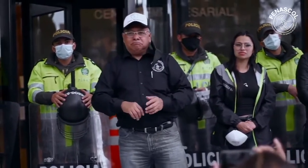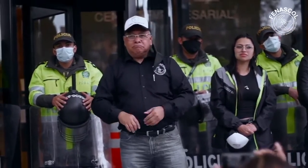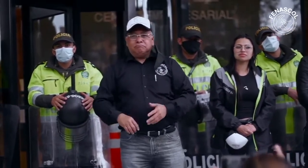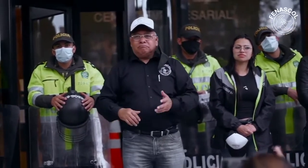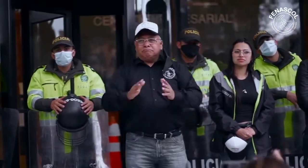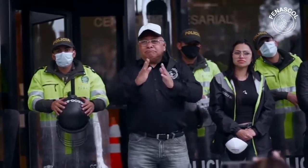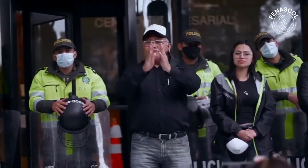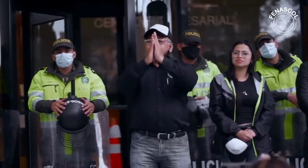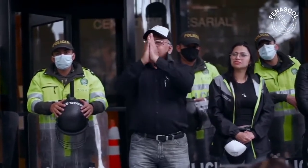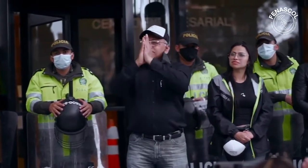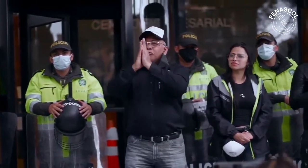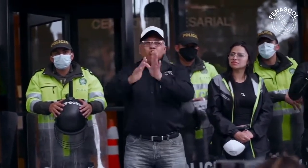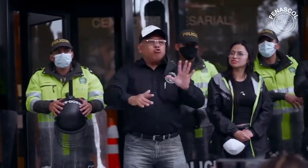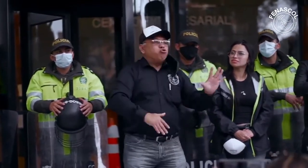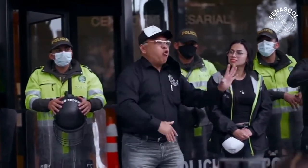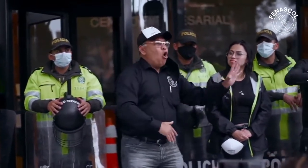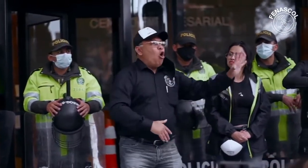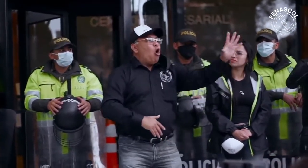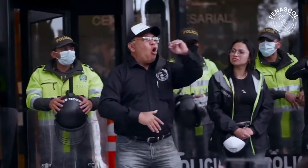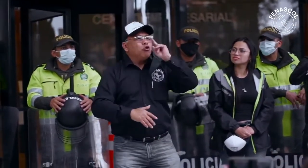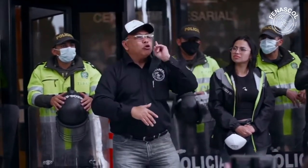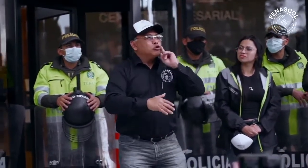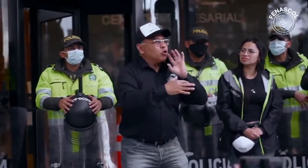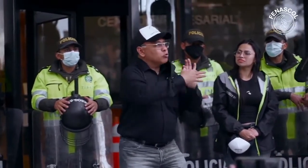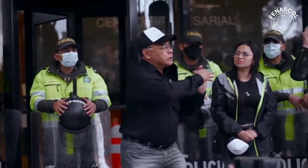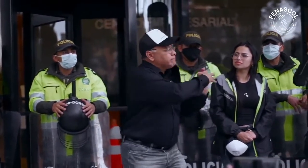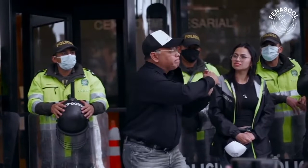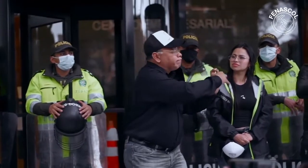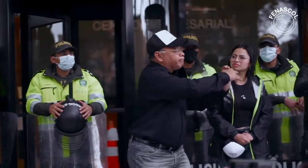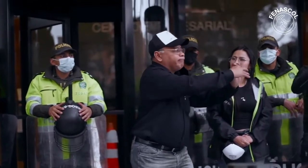seguirles dando la información sobre lo que hoy acordamos.